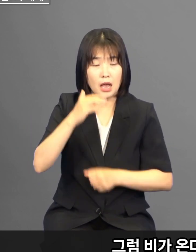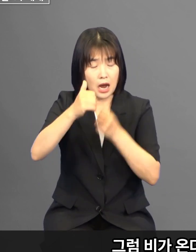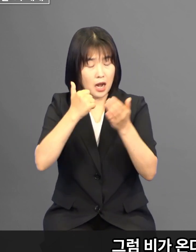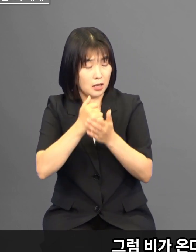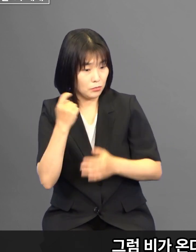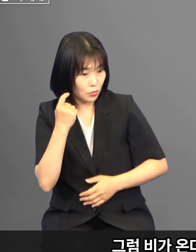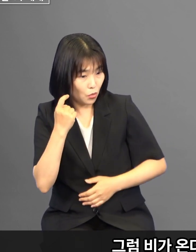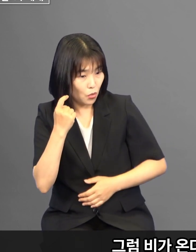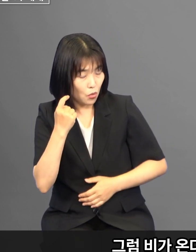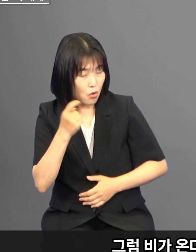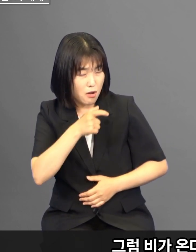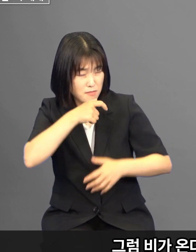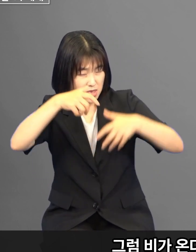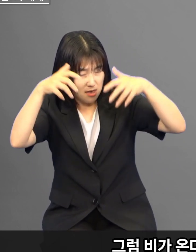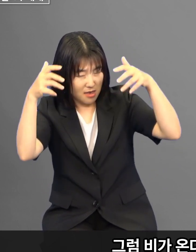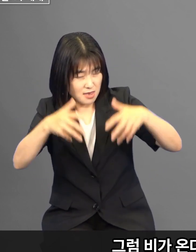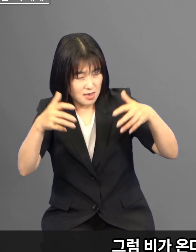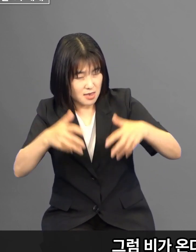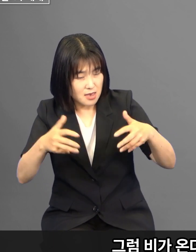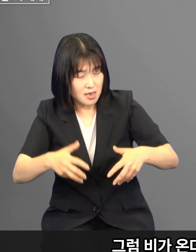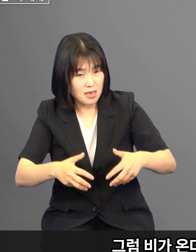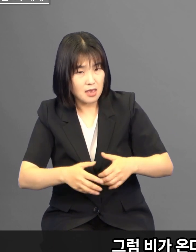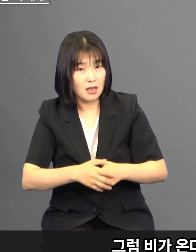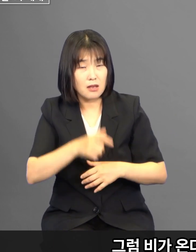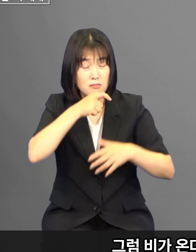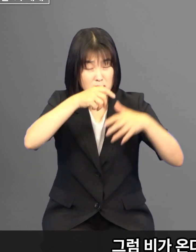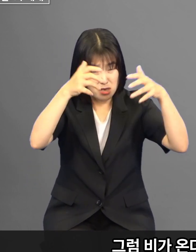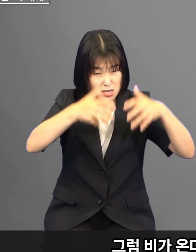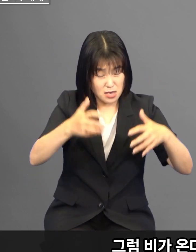왔는데, 여러분 비가 온다고 뭐 강이 되겠습니까?